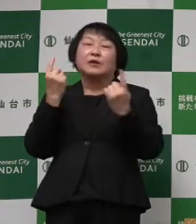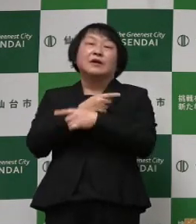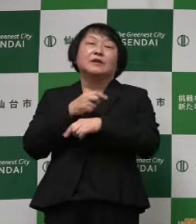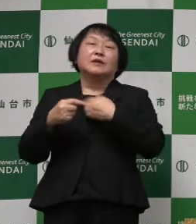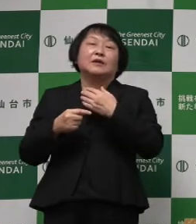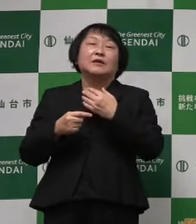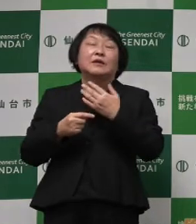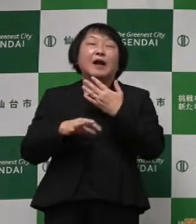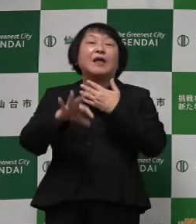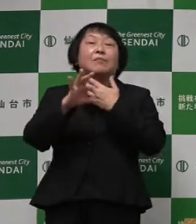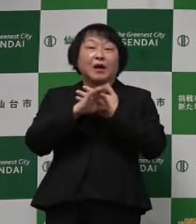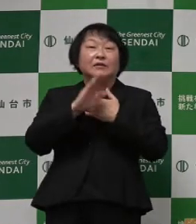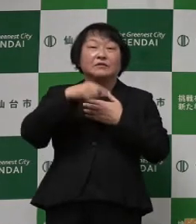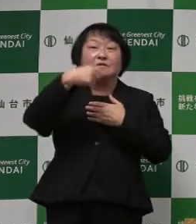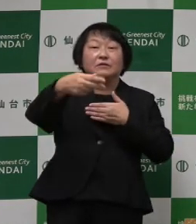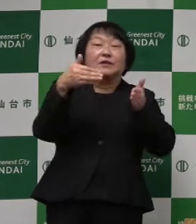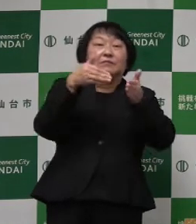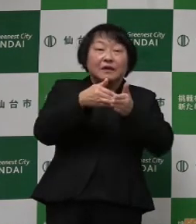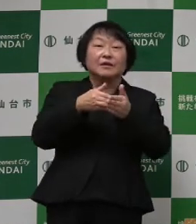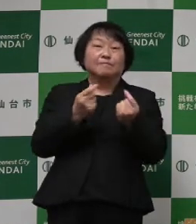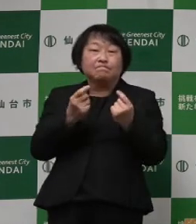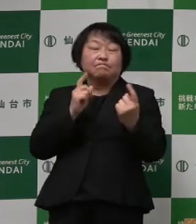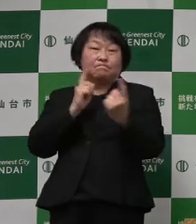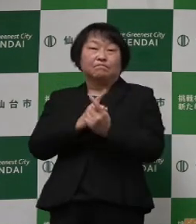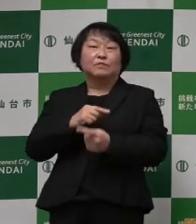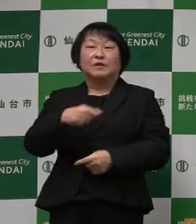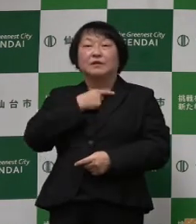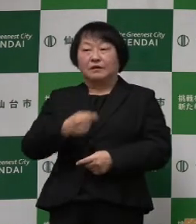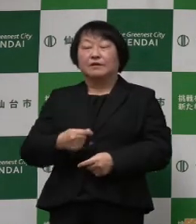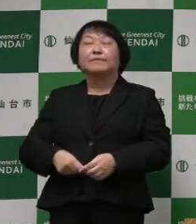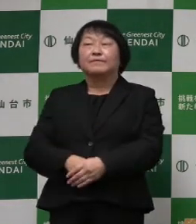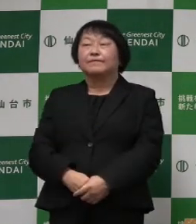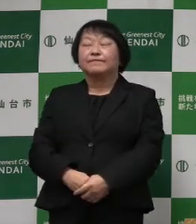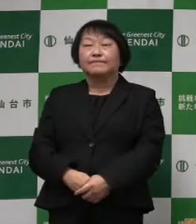の選挙までに適切に対応してもらいたいと思います。